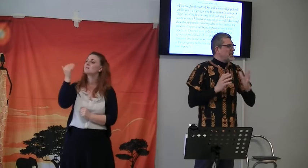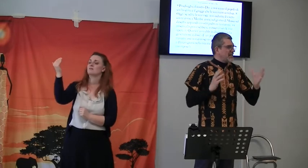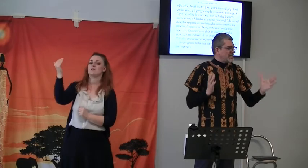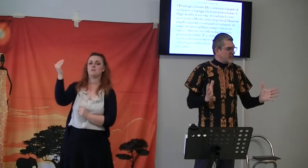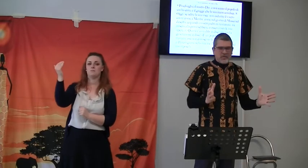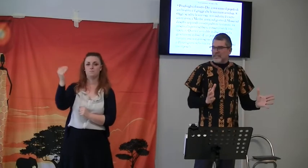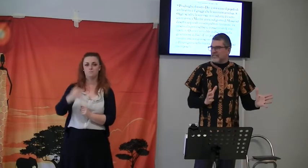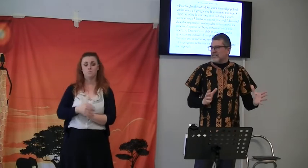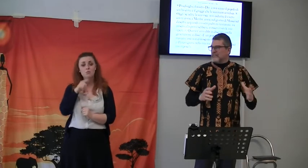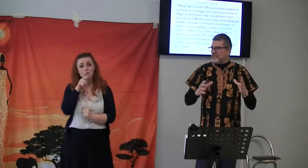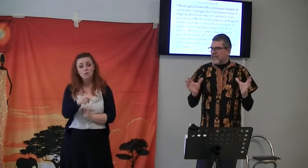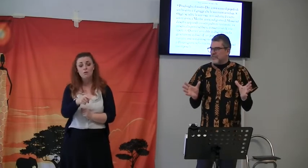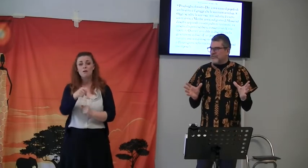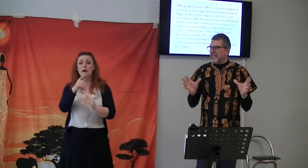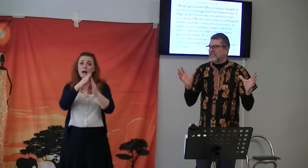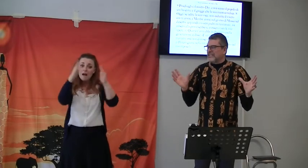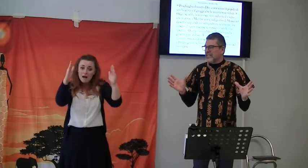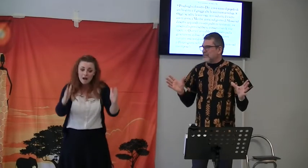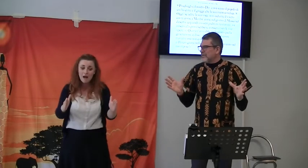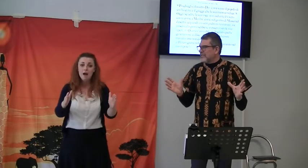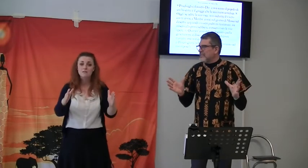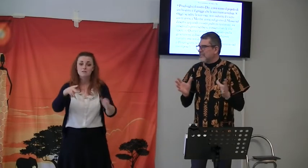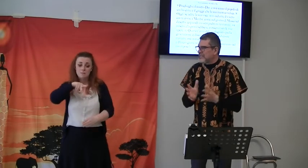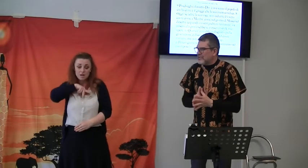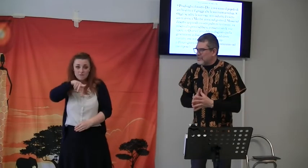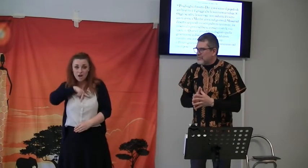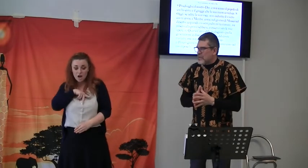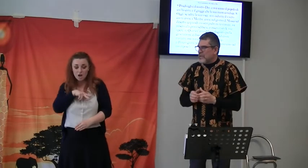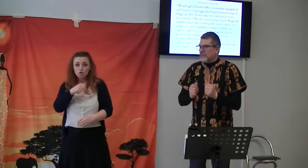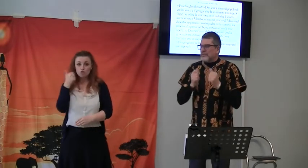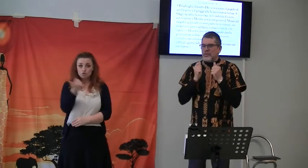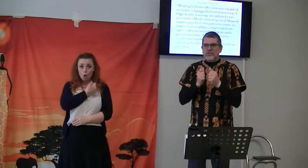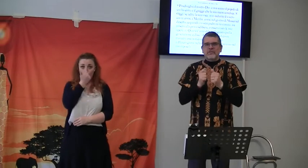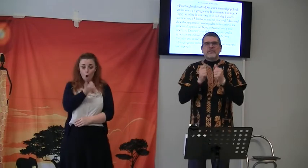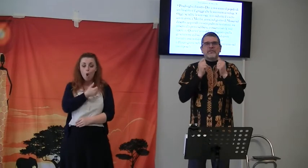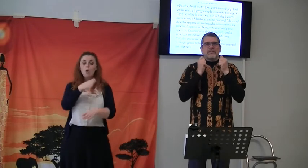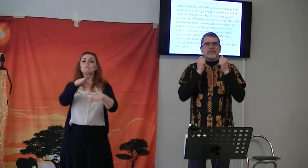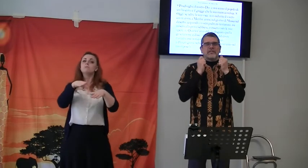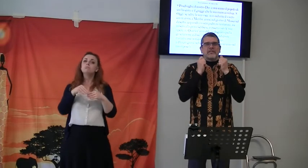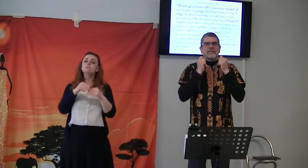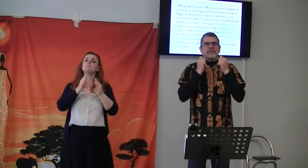Amen. Sei a casa tua, in privato, prendi del tempo davanti a Dio. Voglio